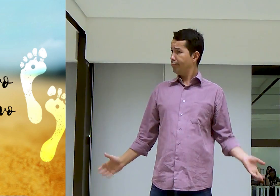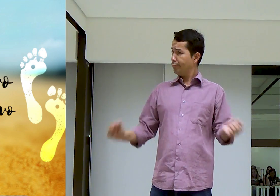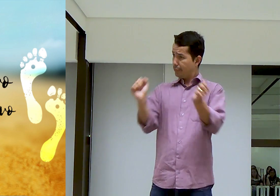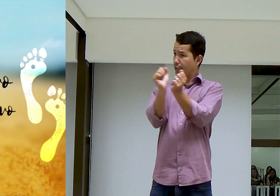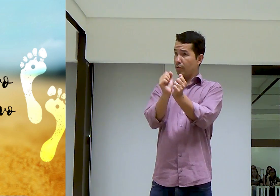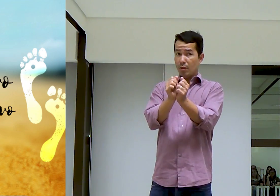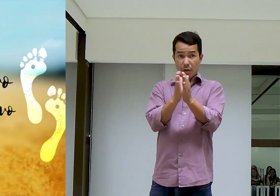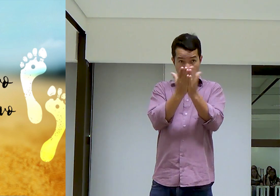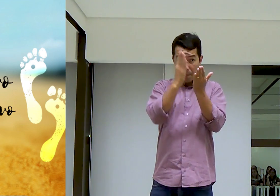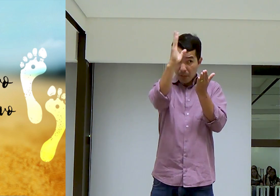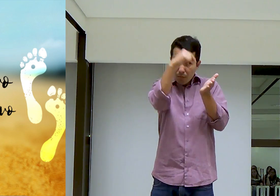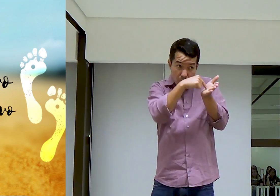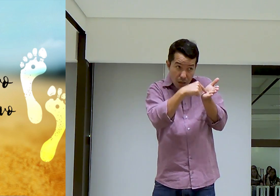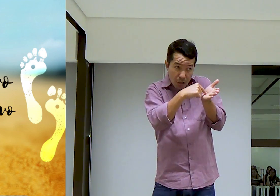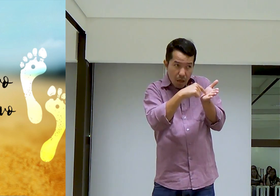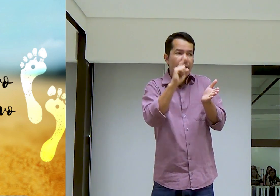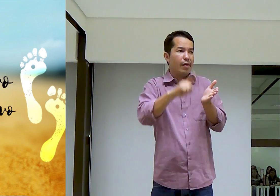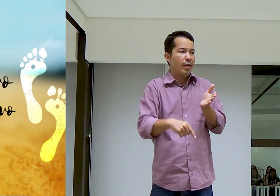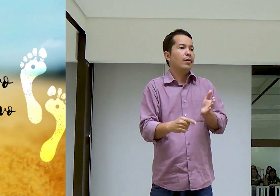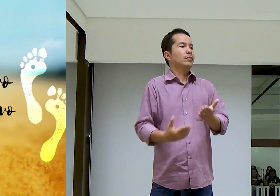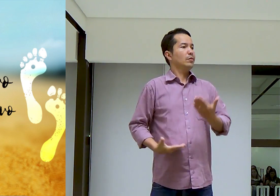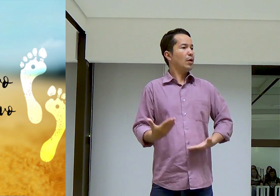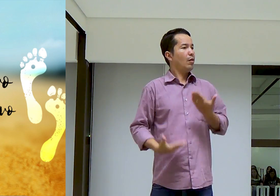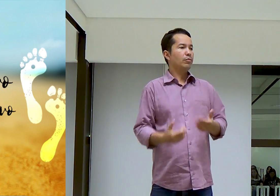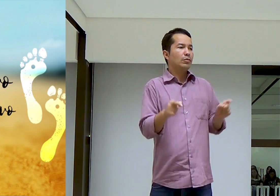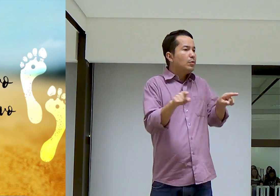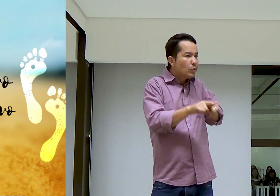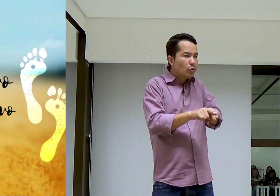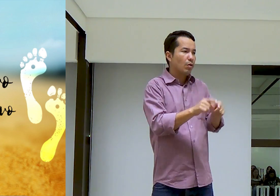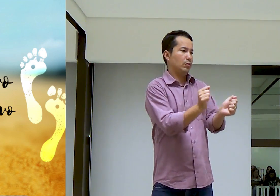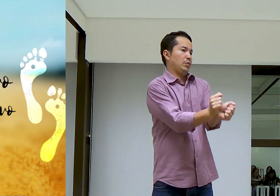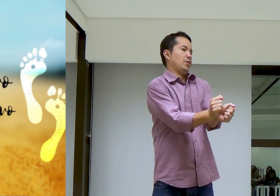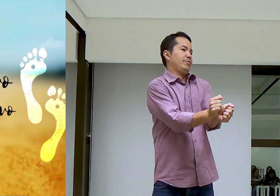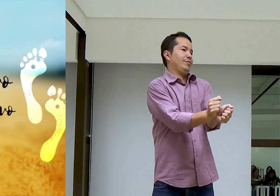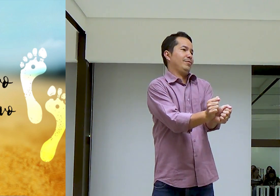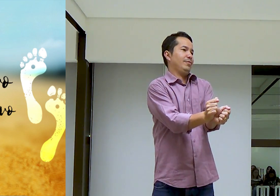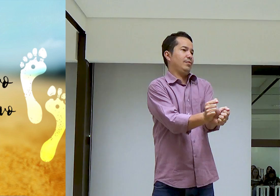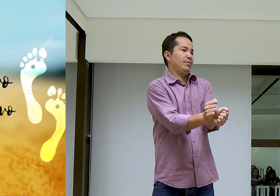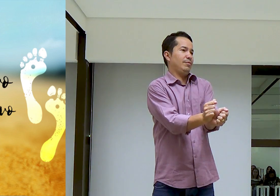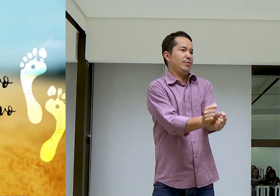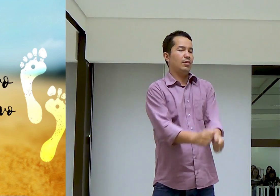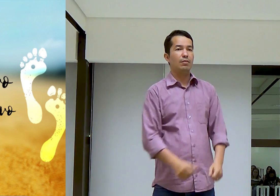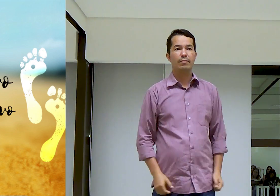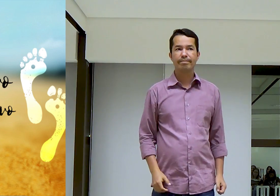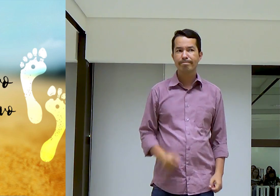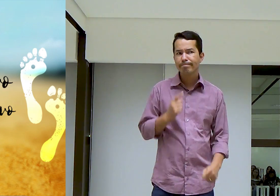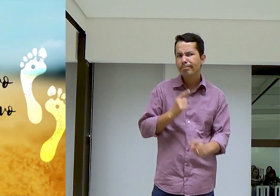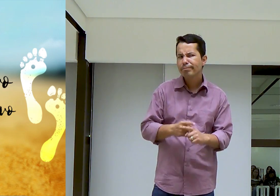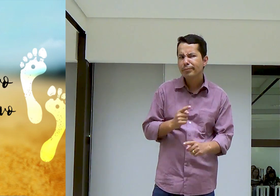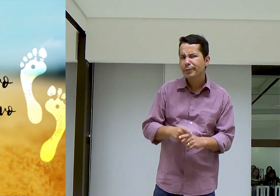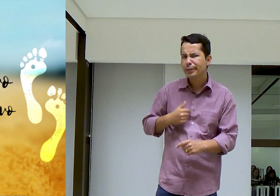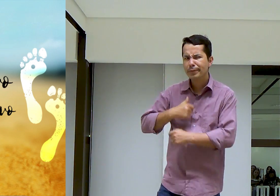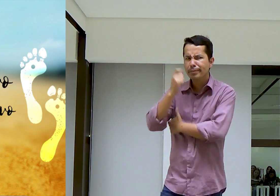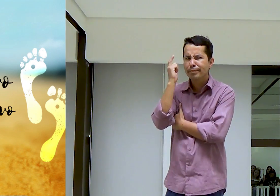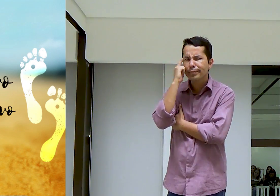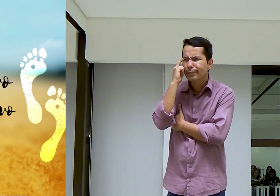escravo. Sim, a Bíblia nos coloca dessa forma, a mesma palavra